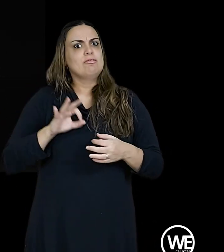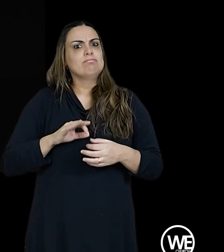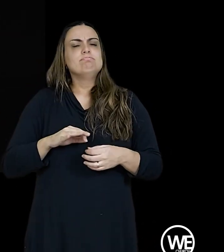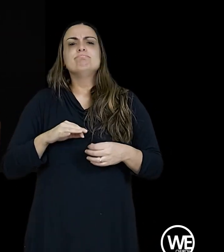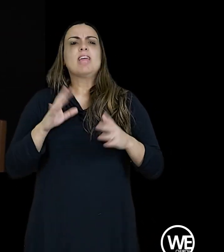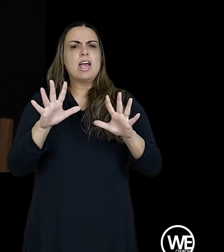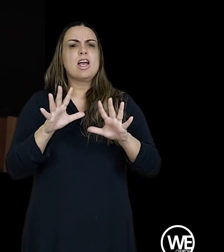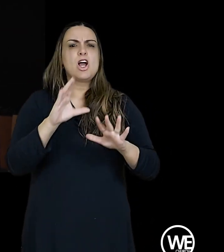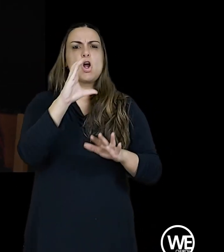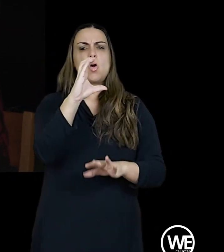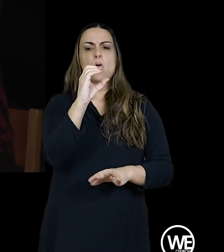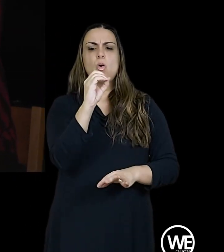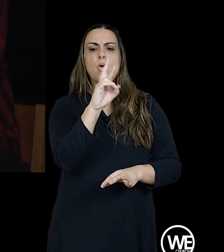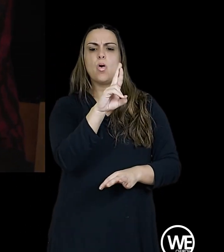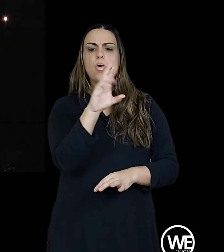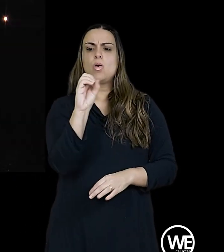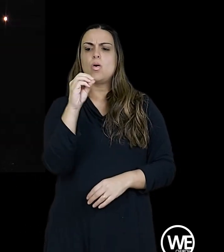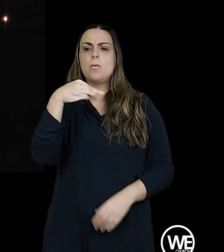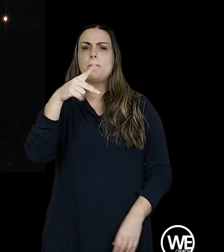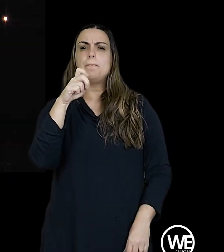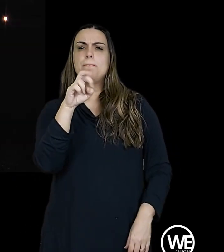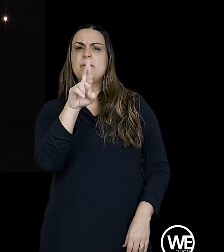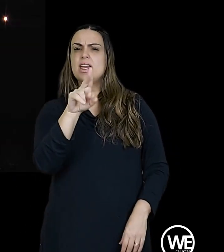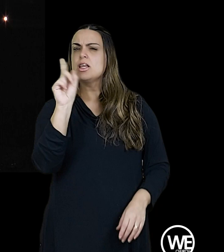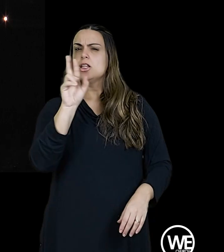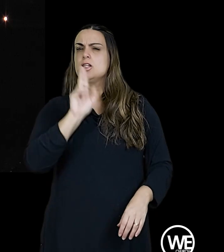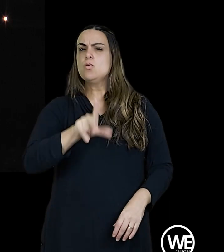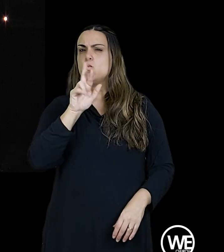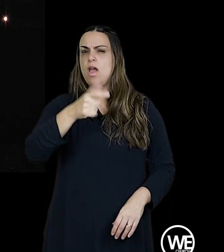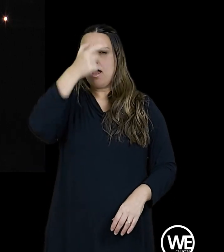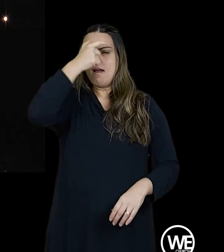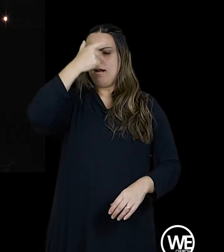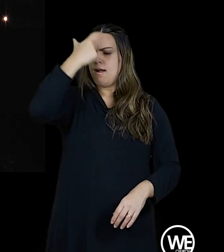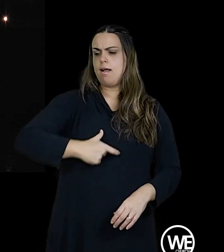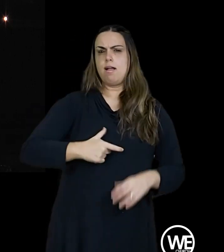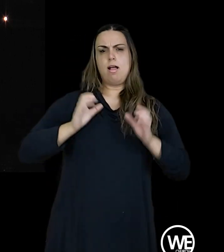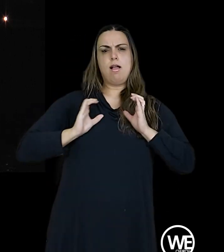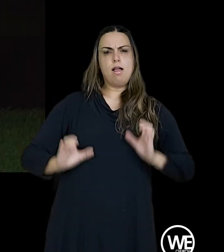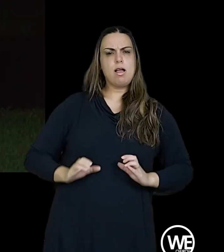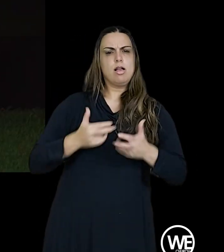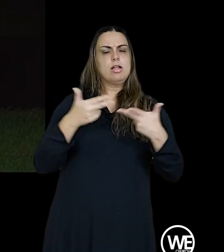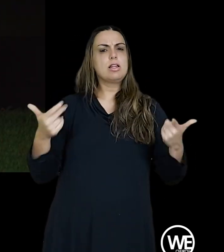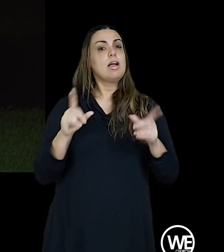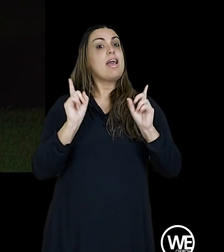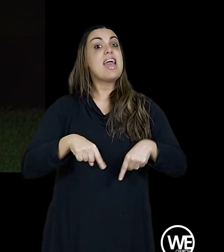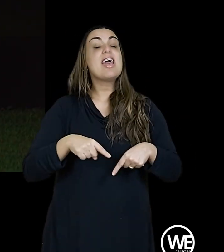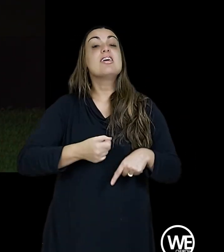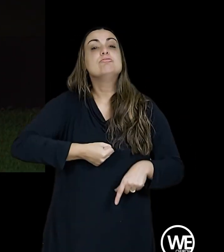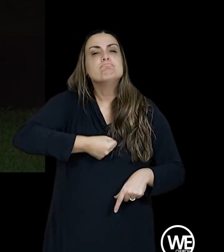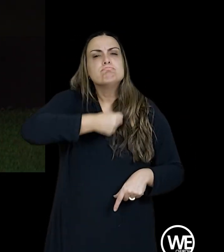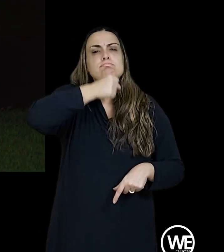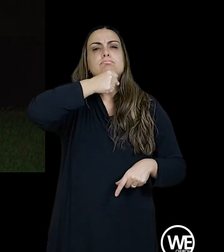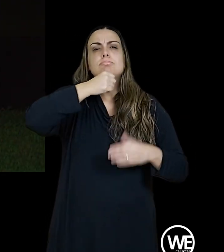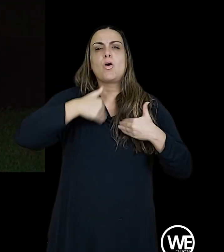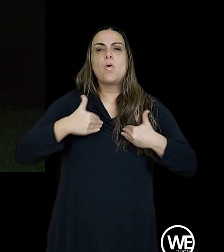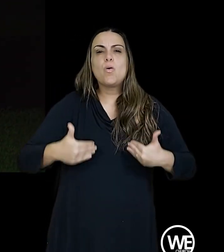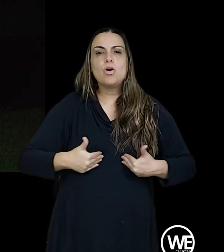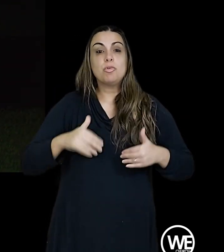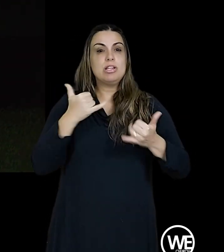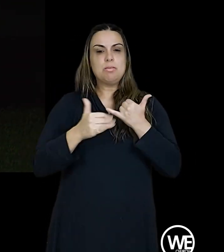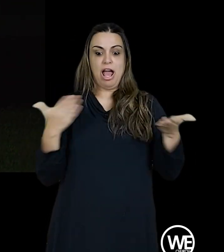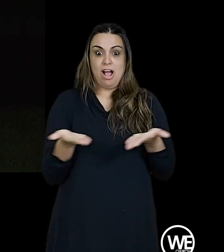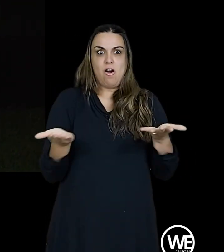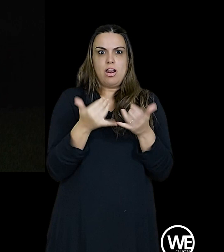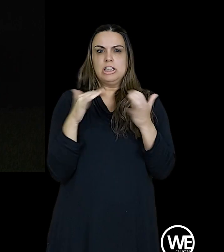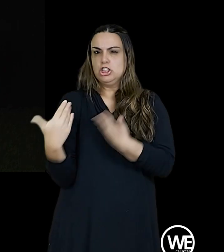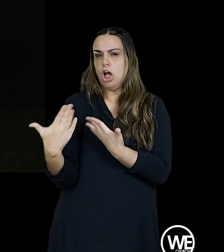aqui não tem nada a ver com o caráter, mas sim tem a ver com o nosso corpo físico. O vigor vai passar, a energia